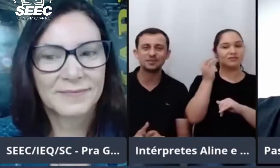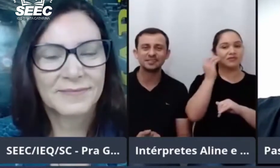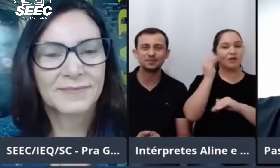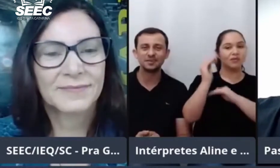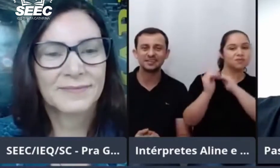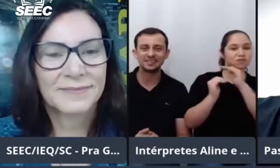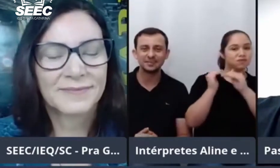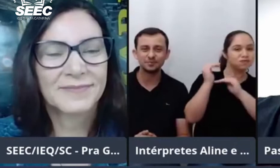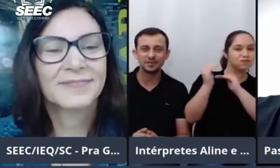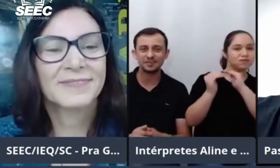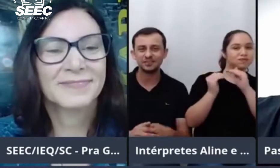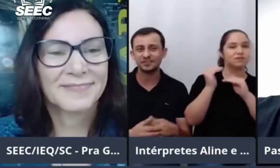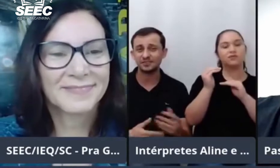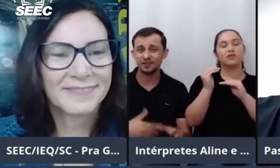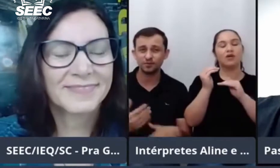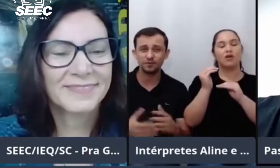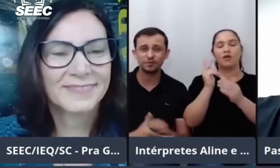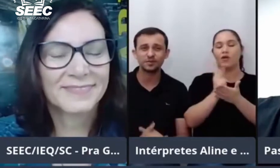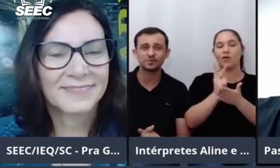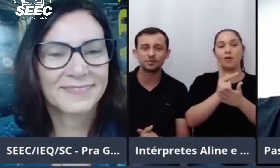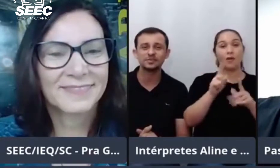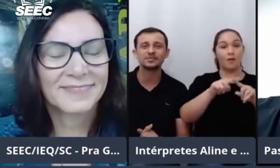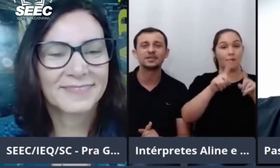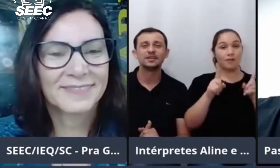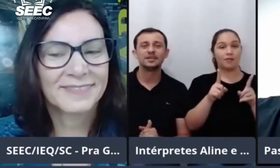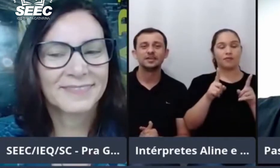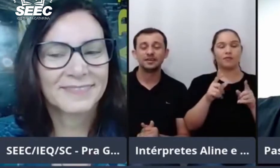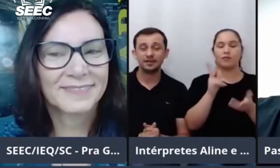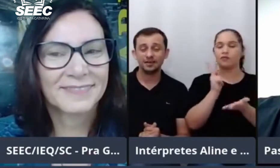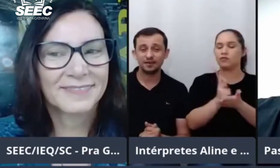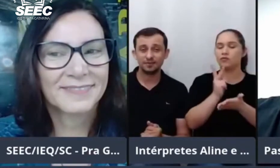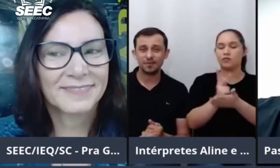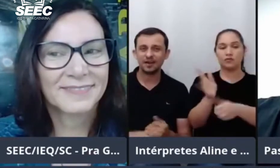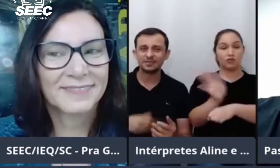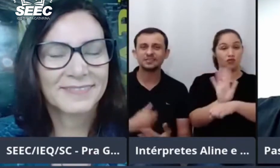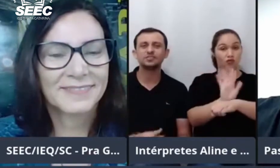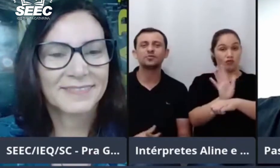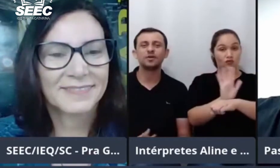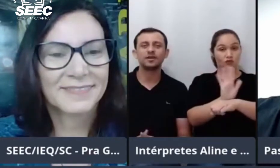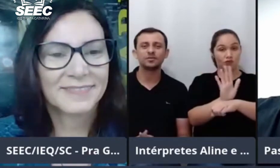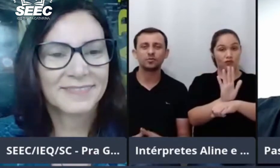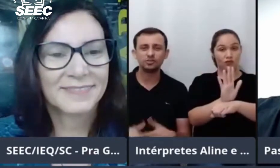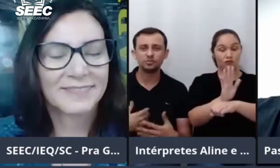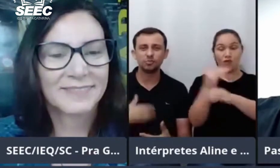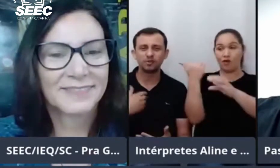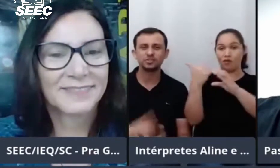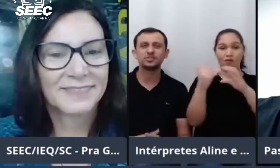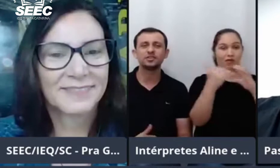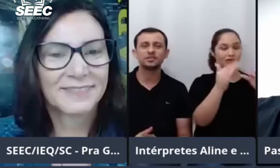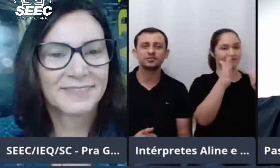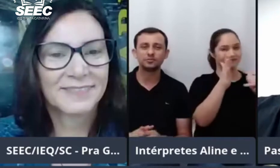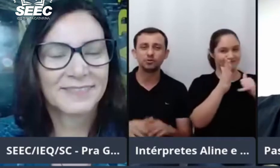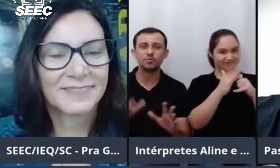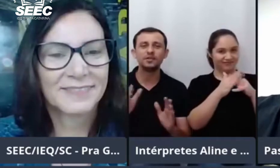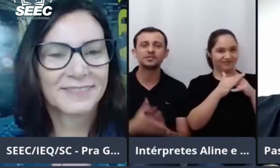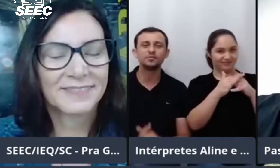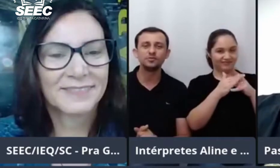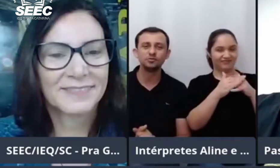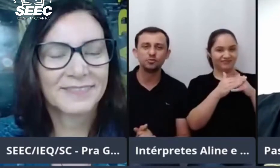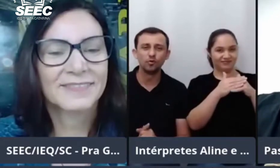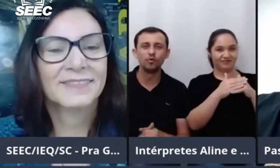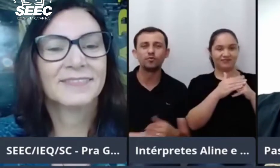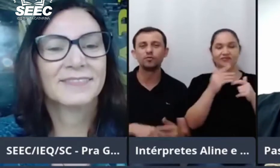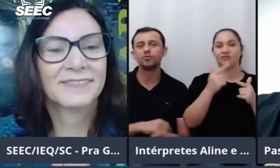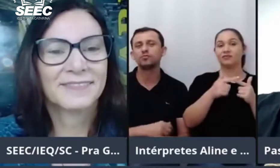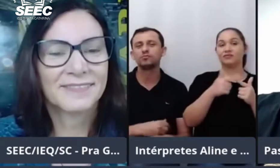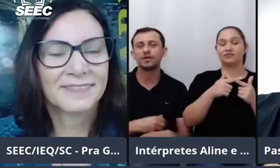atrasadinha algumas semanas aí, porque a gente está envolvido em outras coisas, mas a gente, quando a gente pode, a gente disponibiliza um